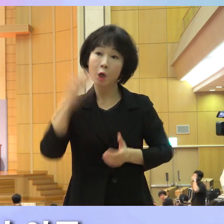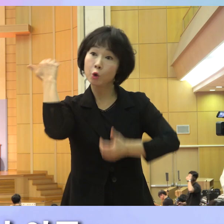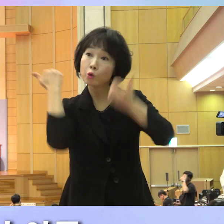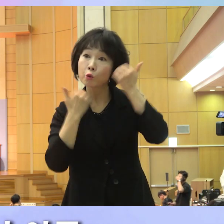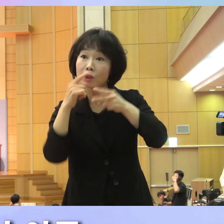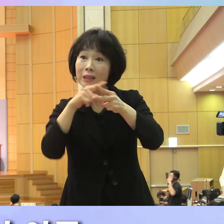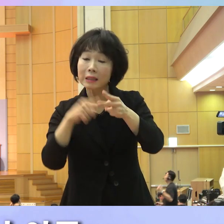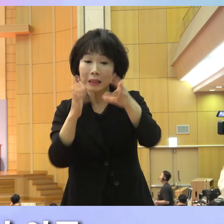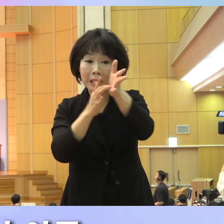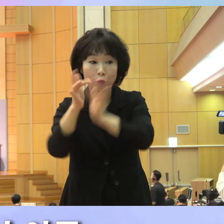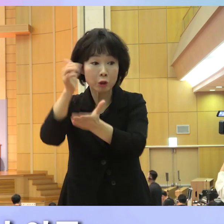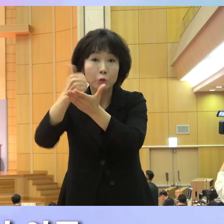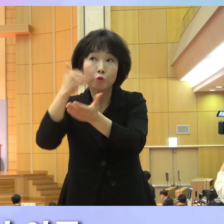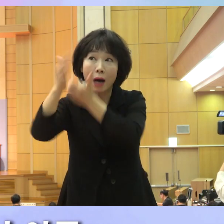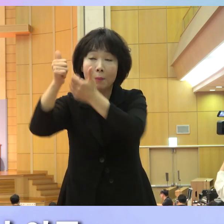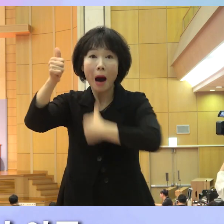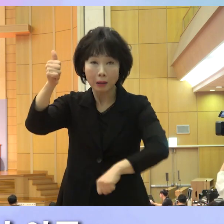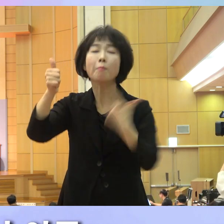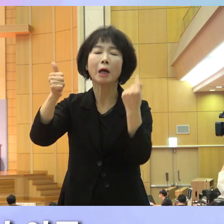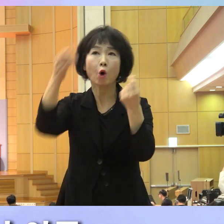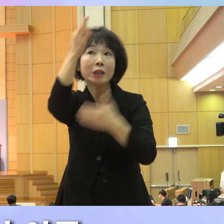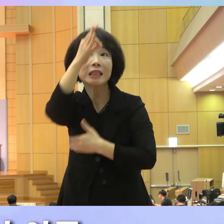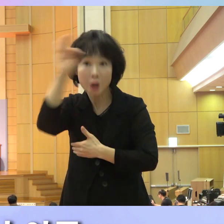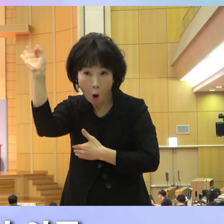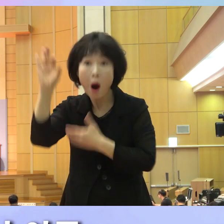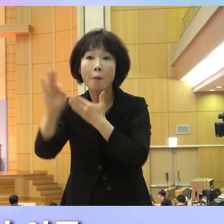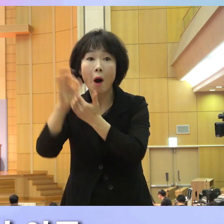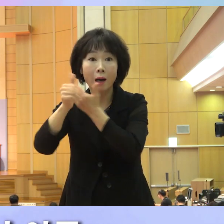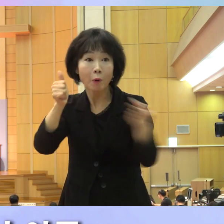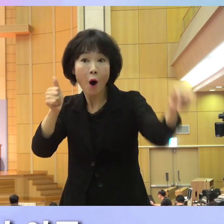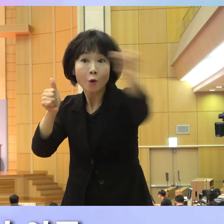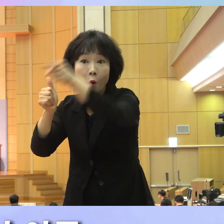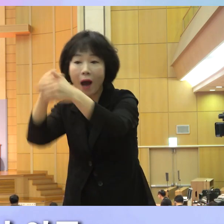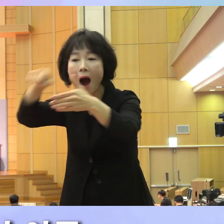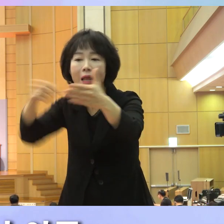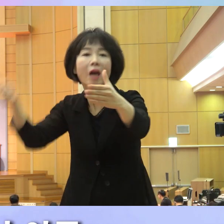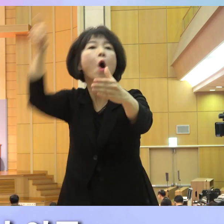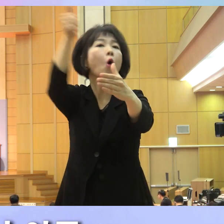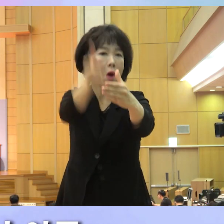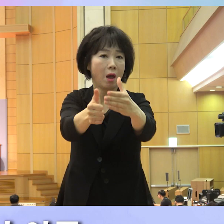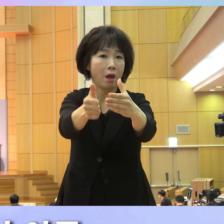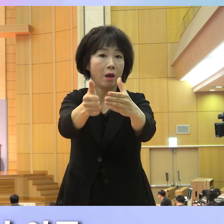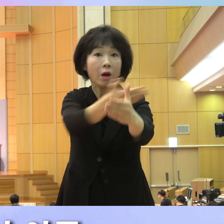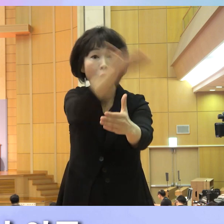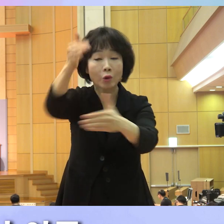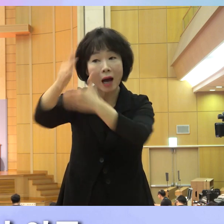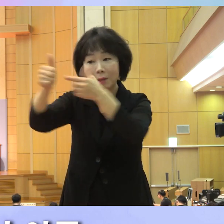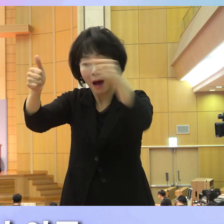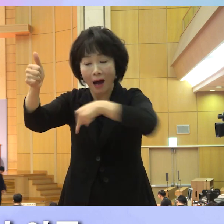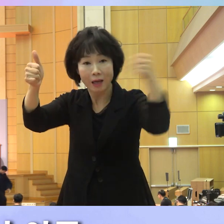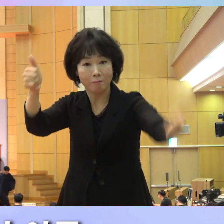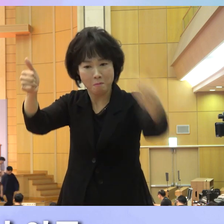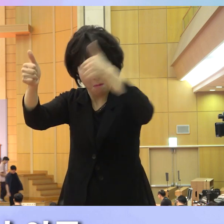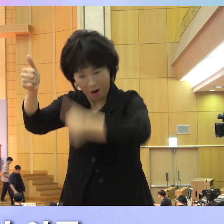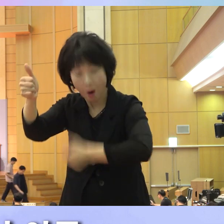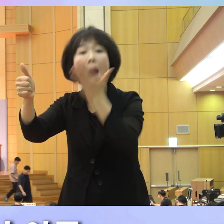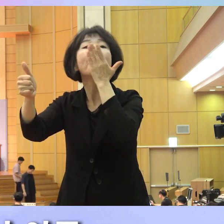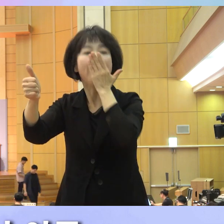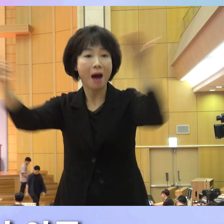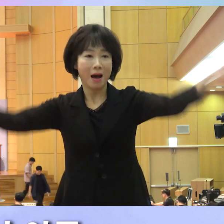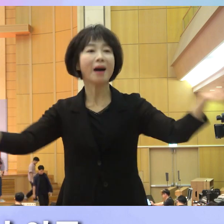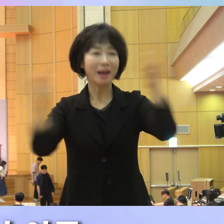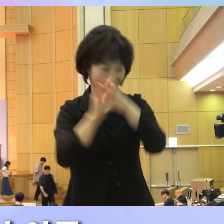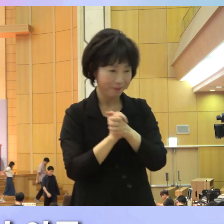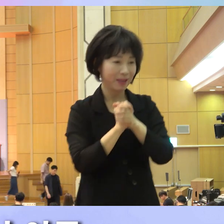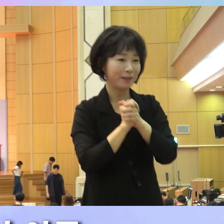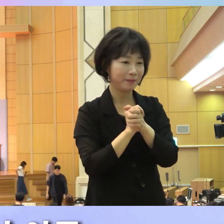누구든지 예수를 하나님의 아들이라 시인하면 하나님이 저 안에 거하시고 저도 하나님 안에